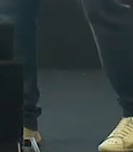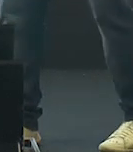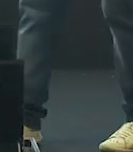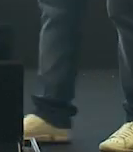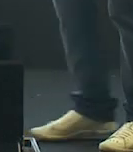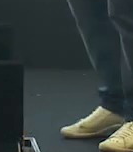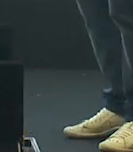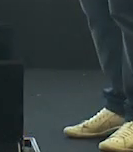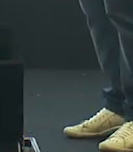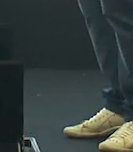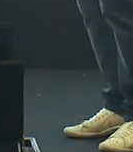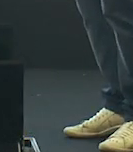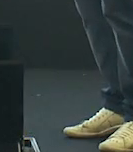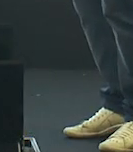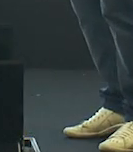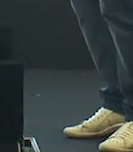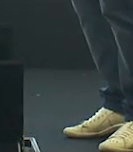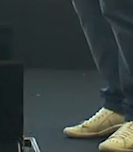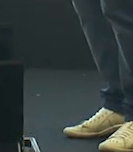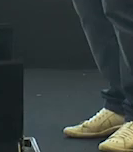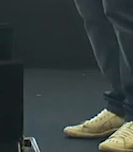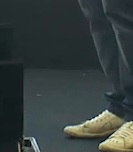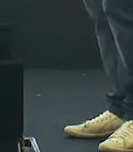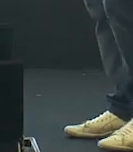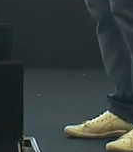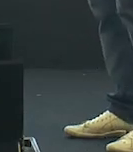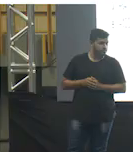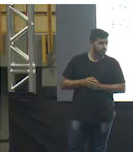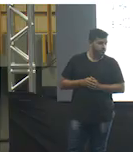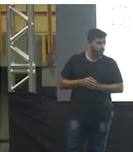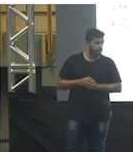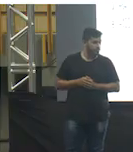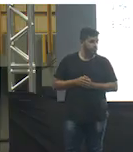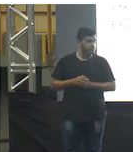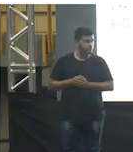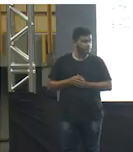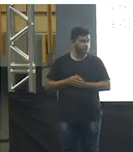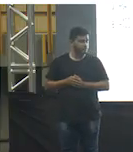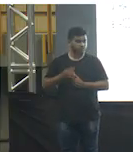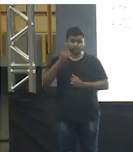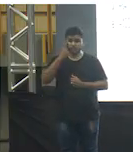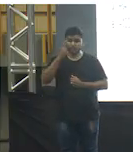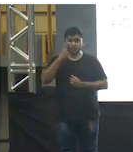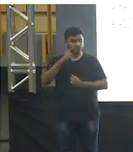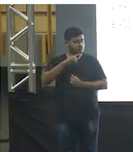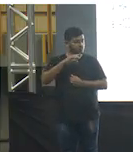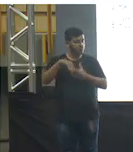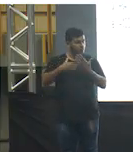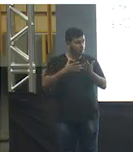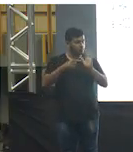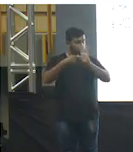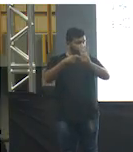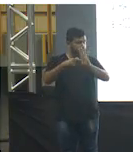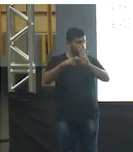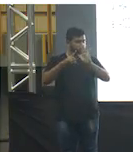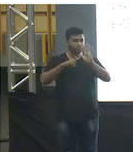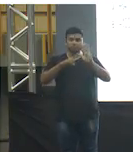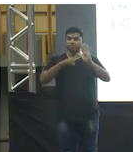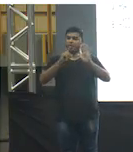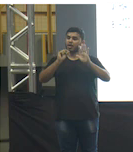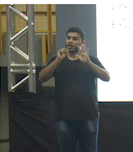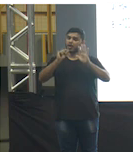ó. O valor, só terminando de ler a questão. O valor mais próximo do ΔH em quilojoules de óxido de ferro